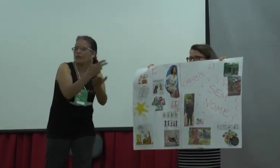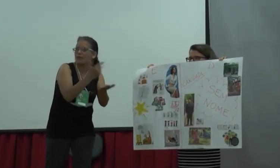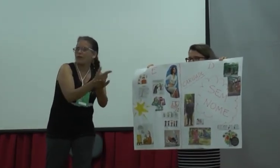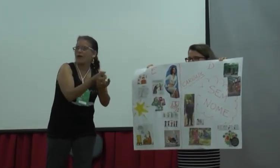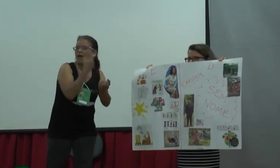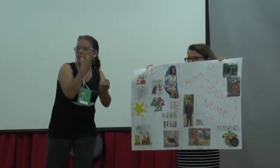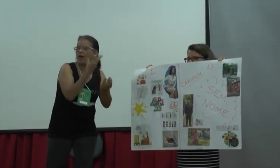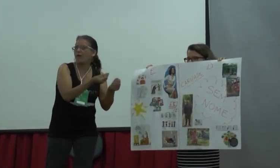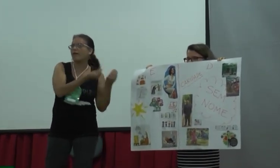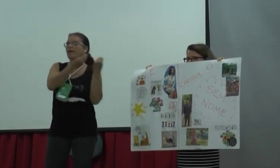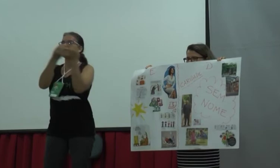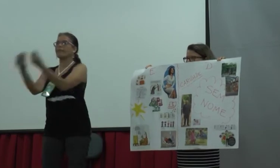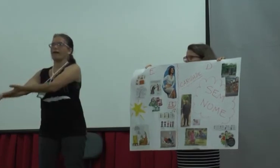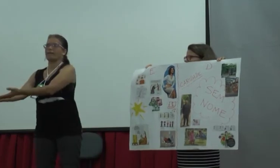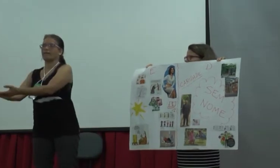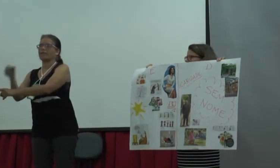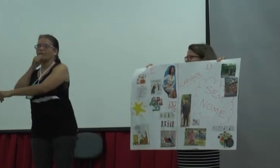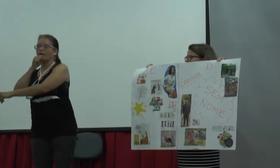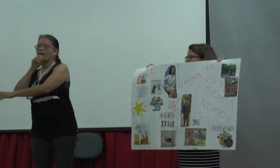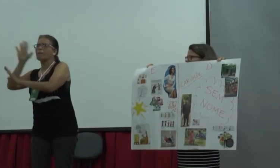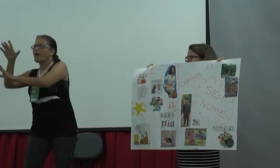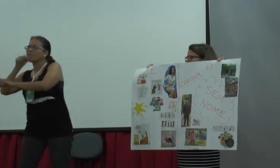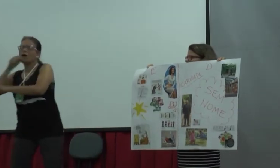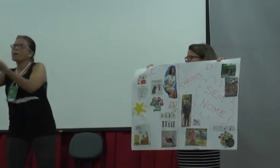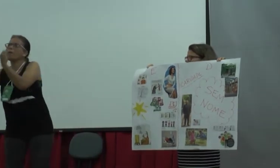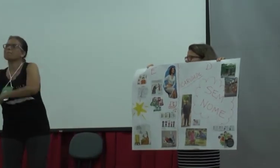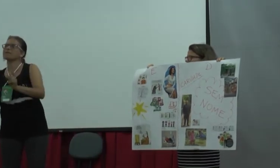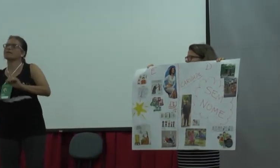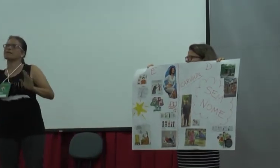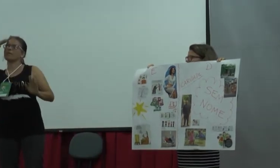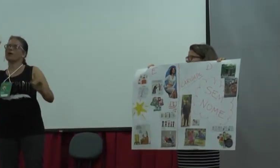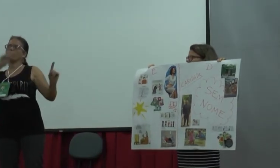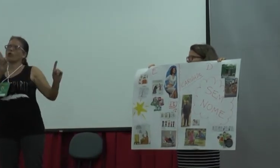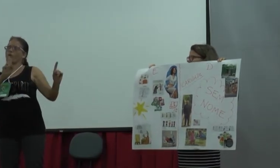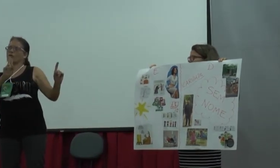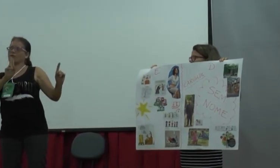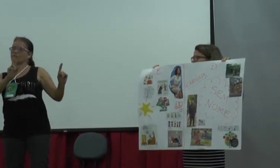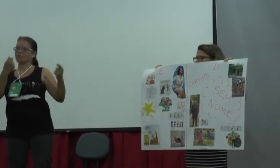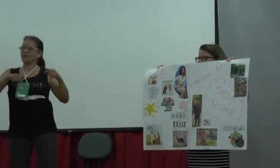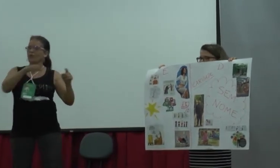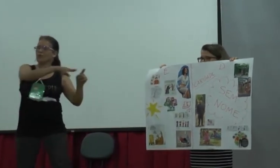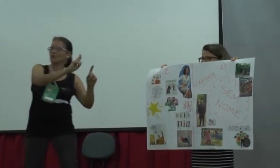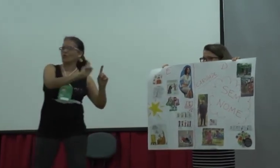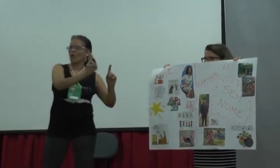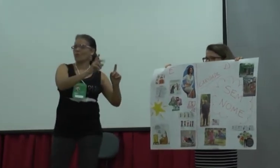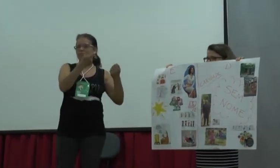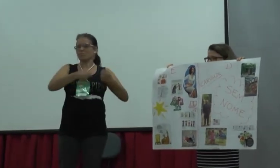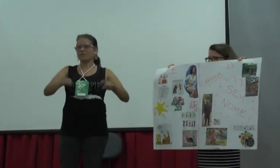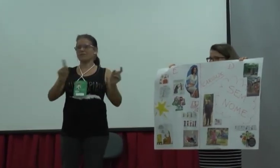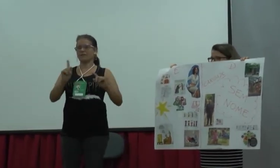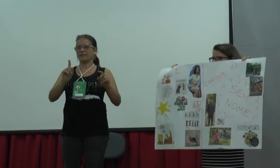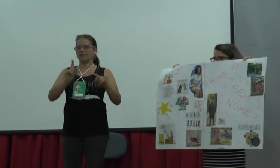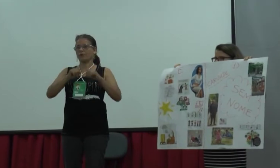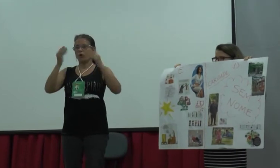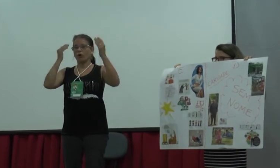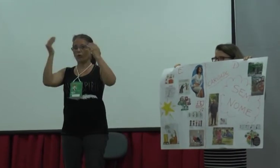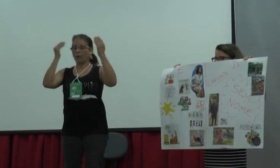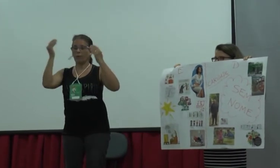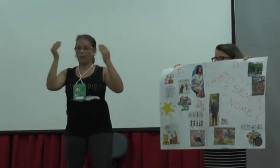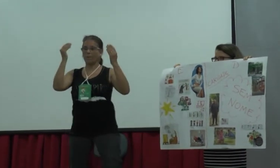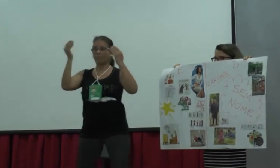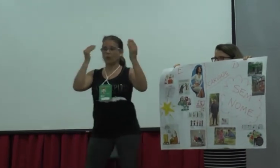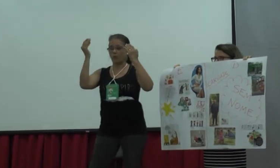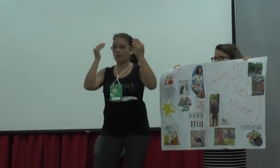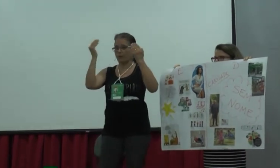A família então consegue o dinheiro, consegue comprar um remédio para essa pessoa idosa. Mas essa pessoa, ela